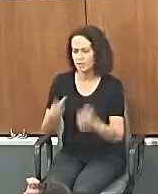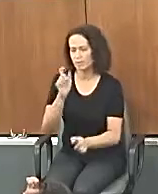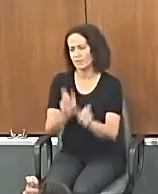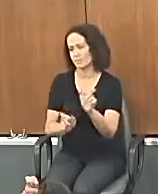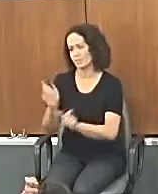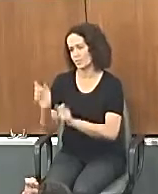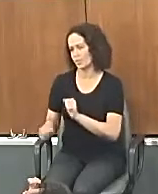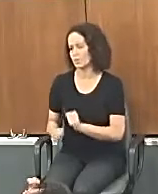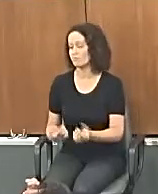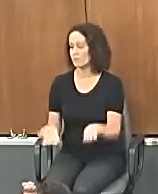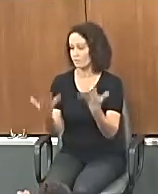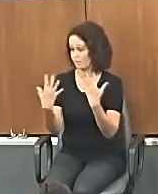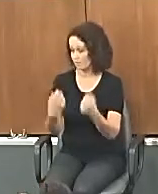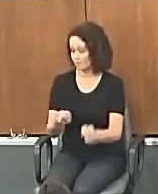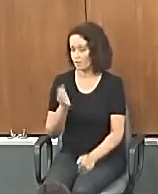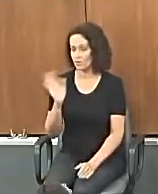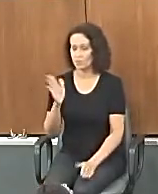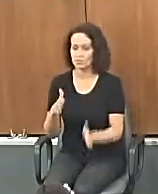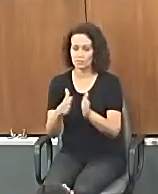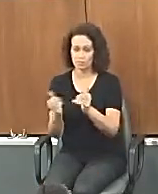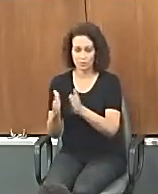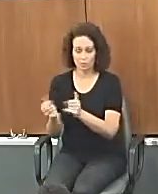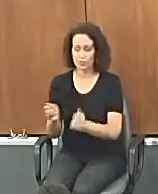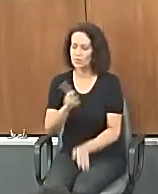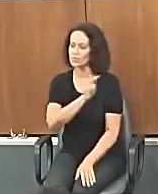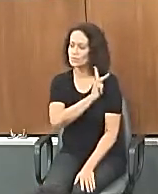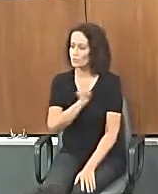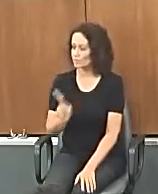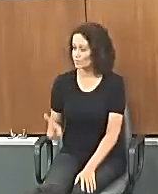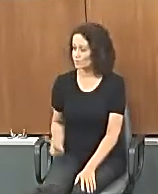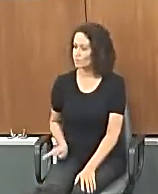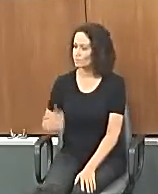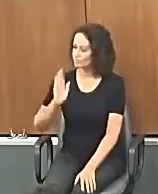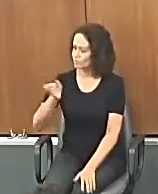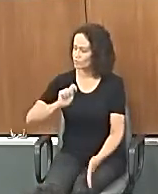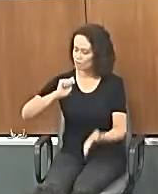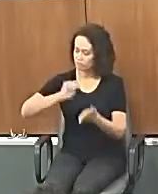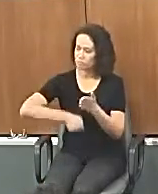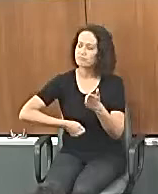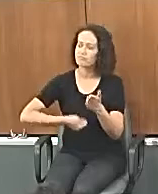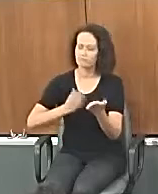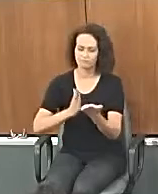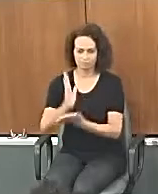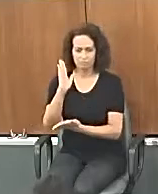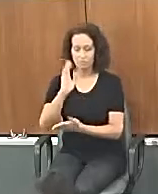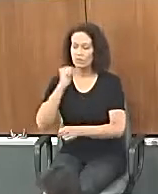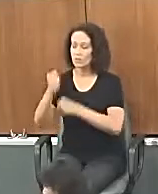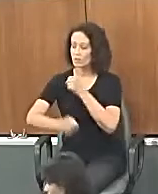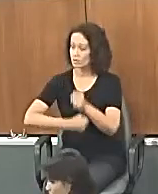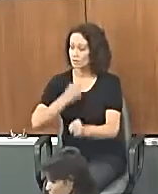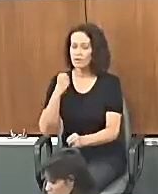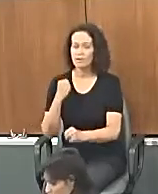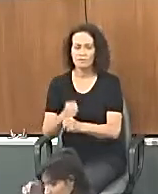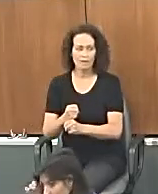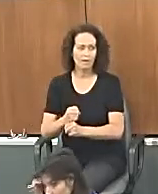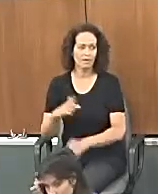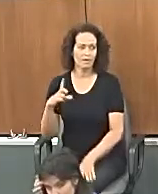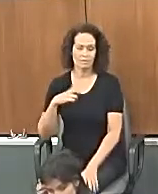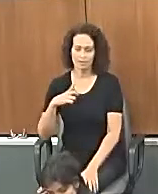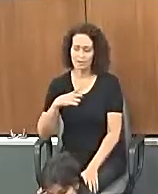pedido foi aceito o presidente já autorizou e no ano que vem nós teremos